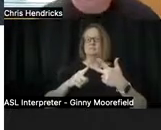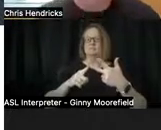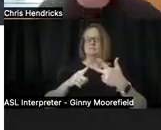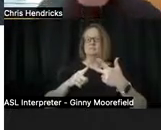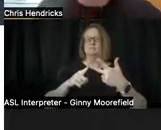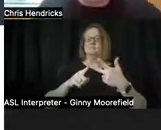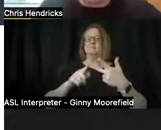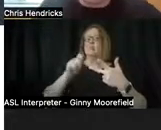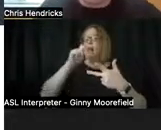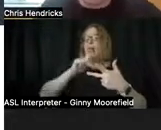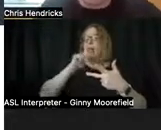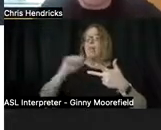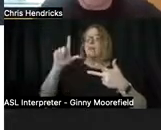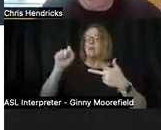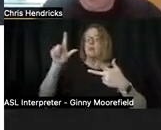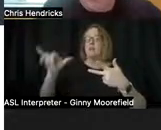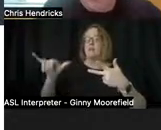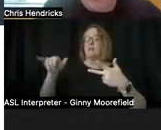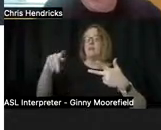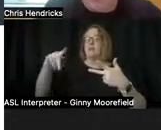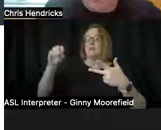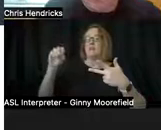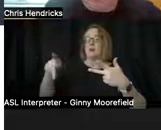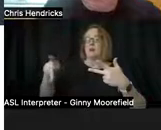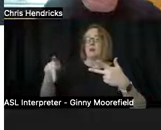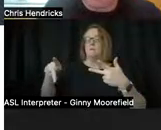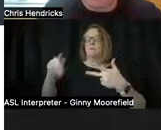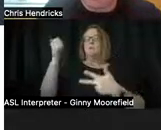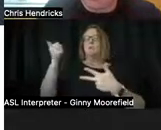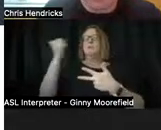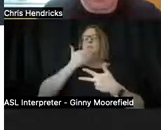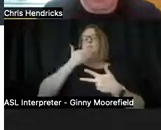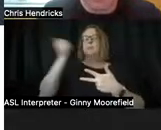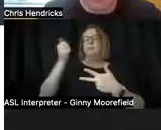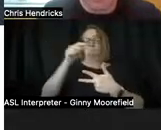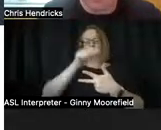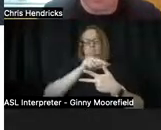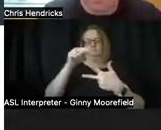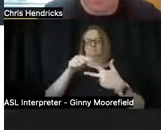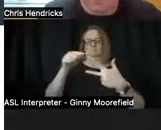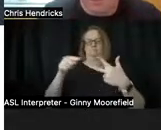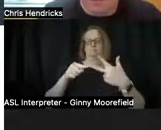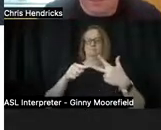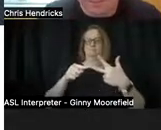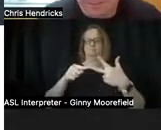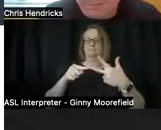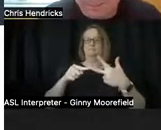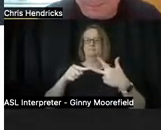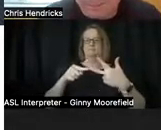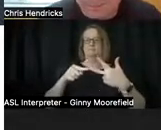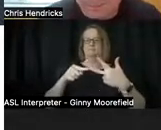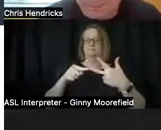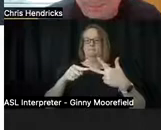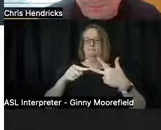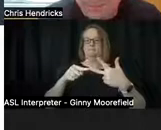nougat y la opción 3 vemos una colección de lollipops de chupa chups Cuál es la mejor opción aquí